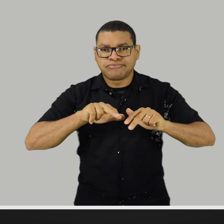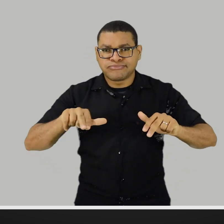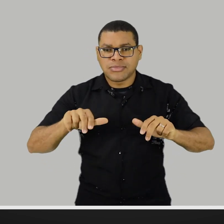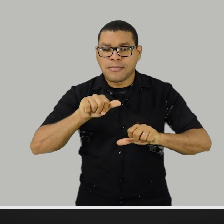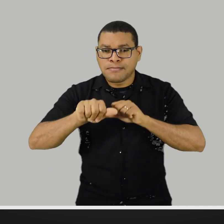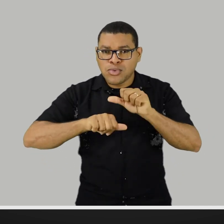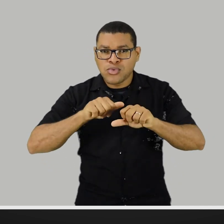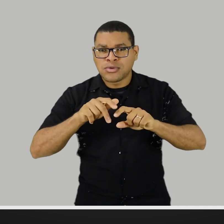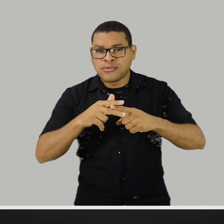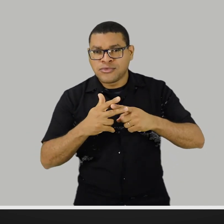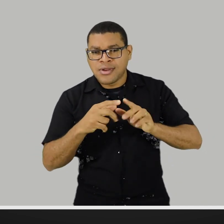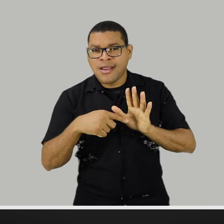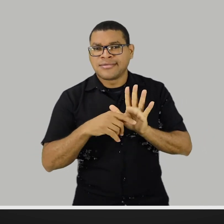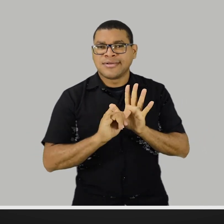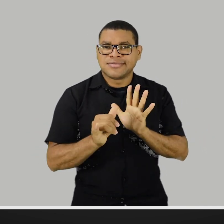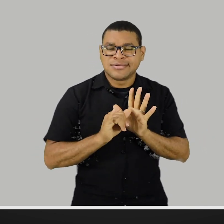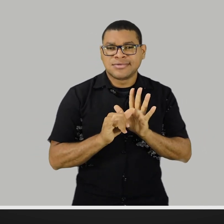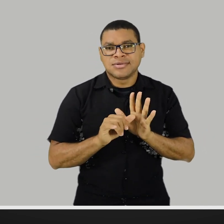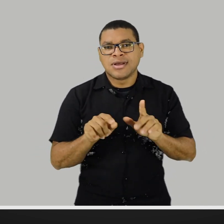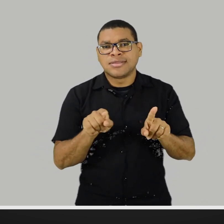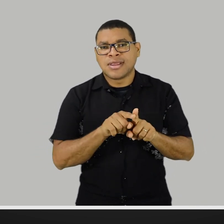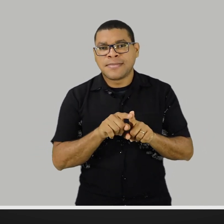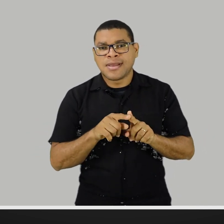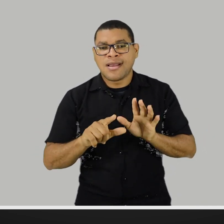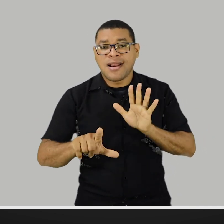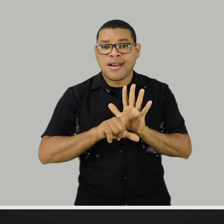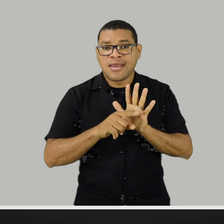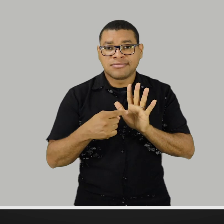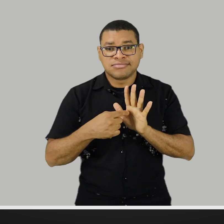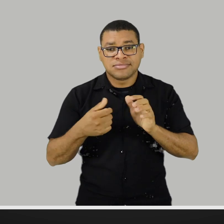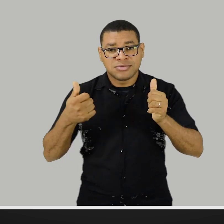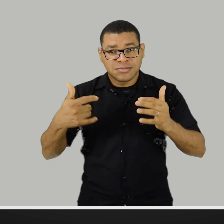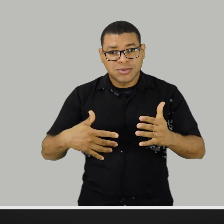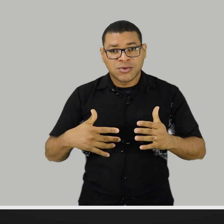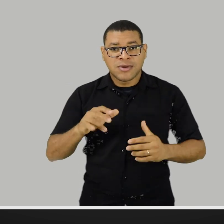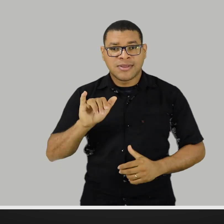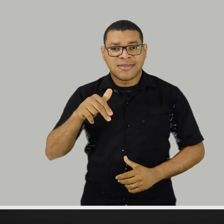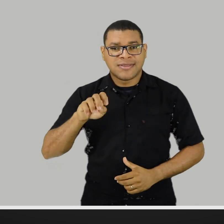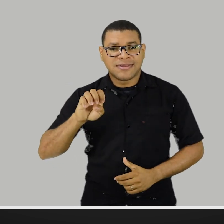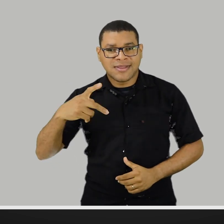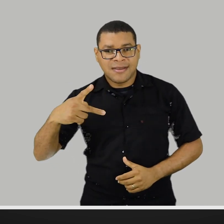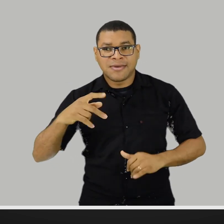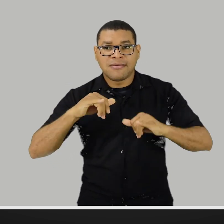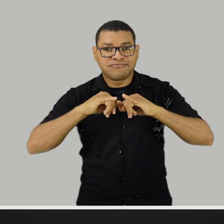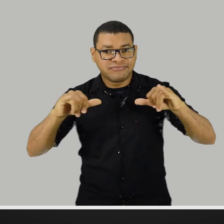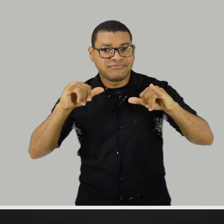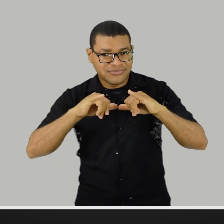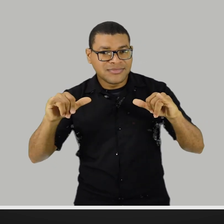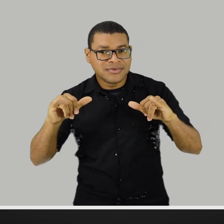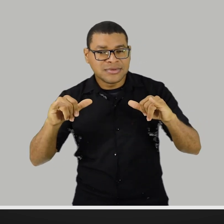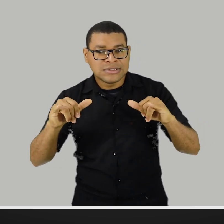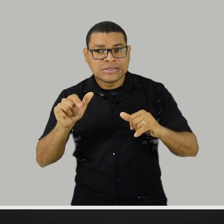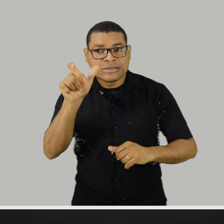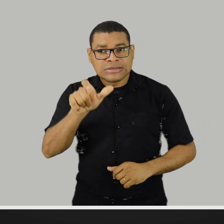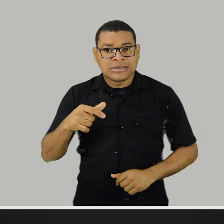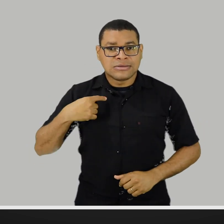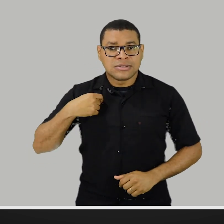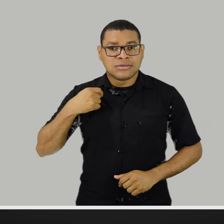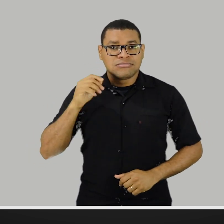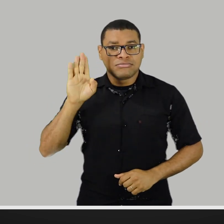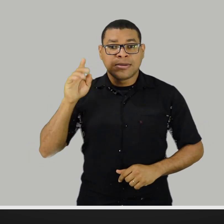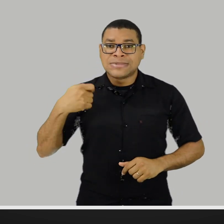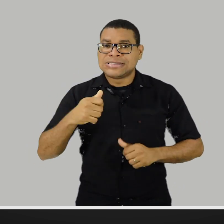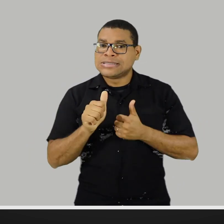eventuais alterações deste edital bem como dos dispositivos legais publicados pelo Inep o candidato deve